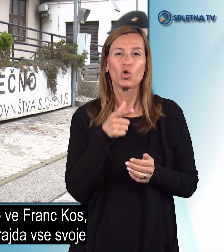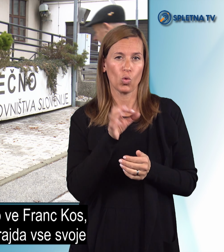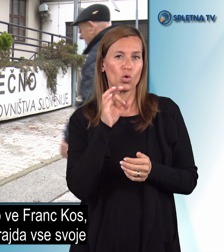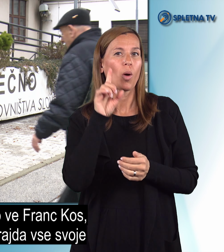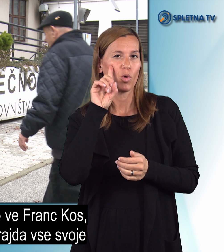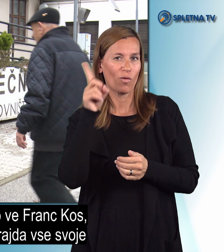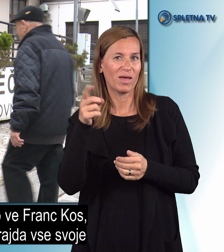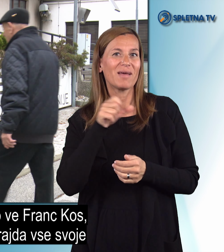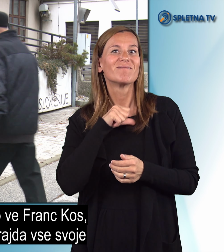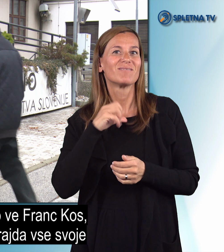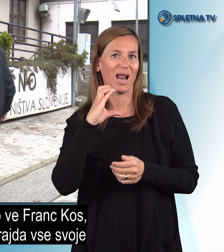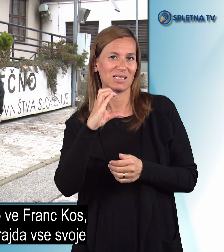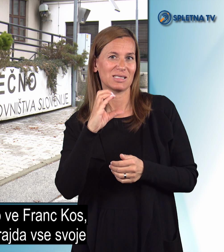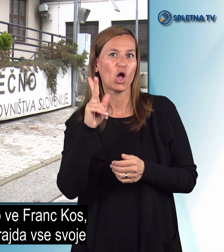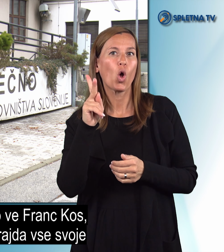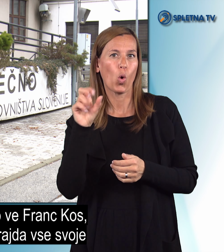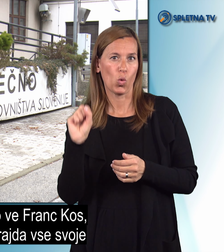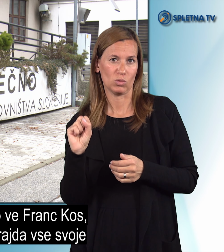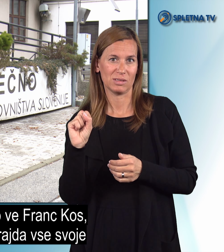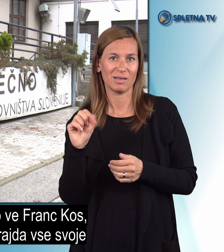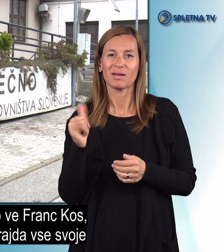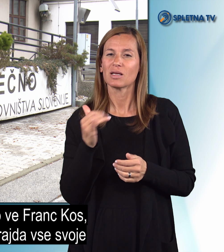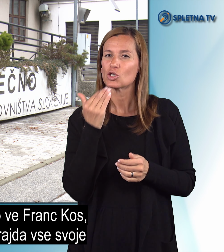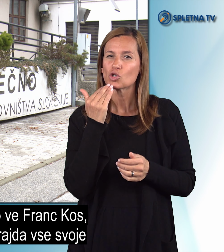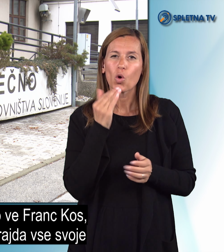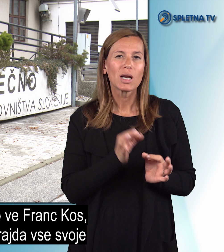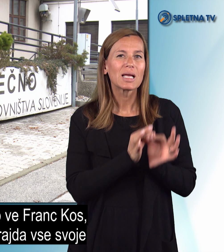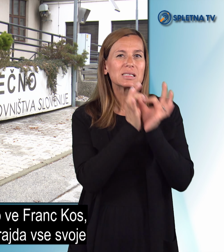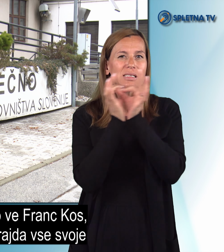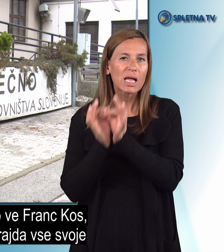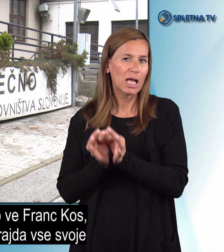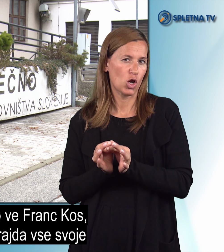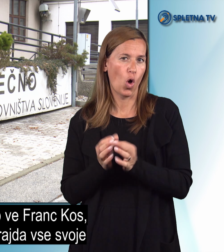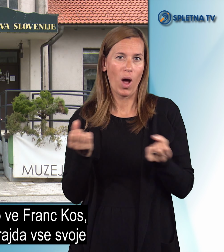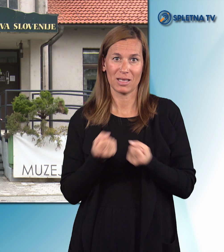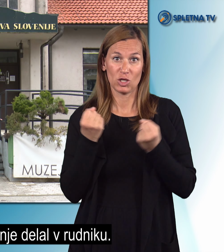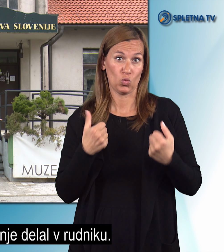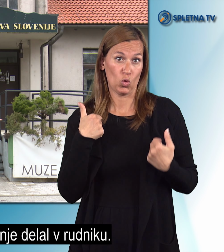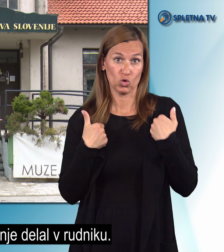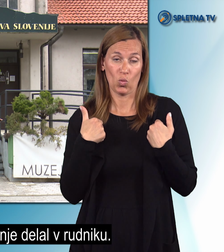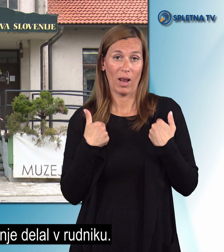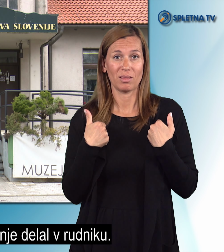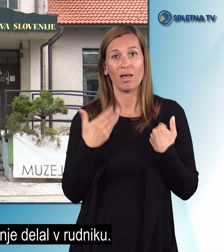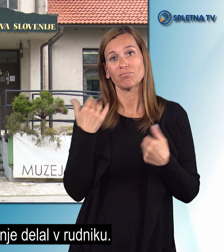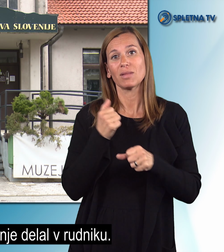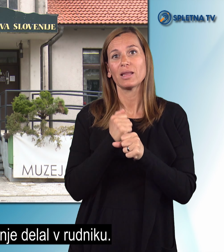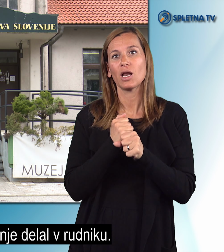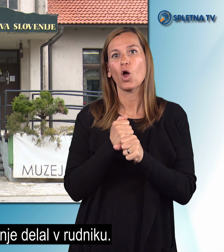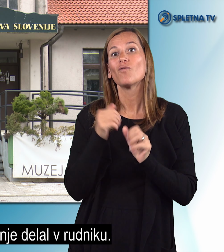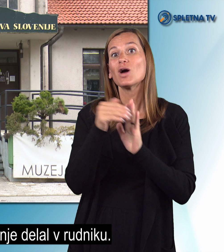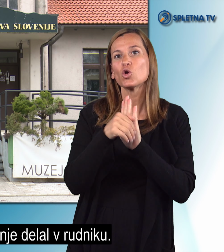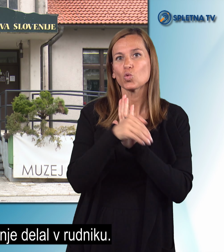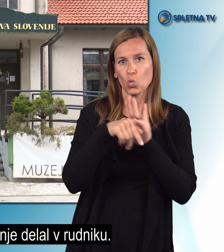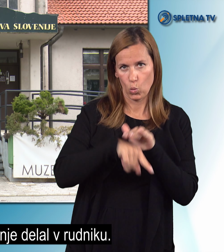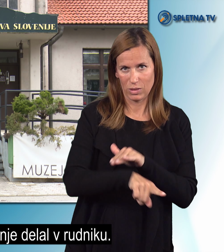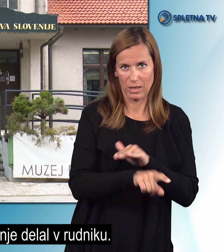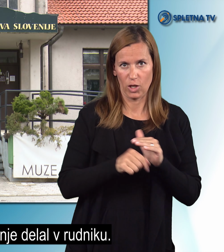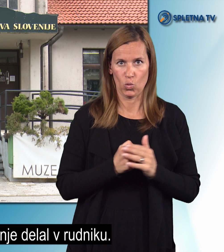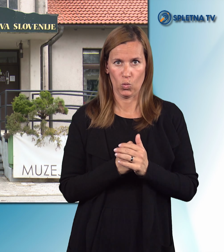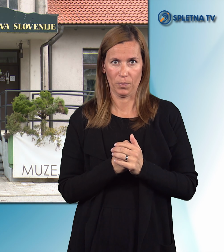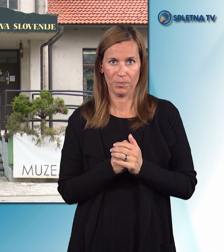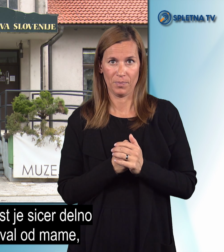dobro ve 79-letni Franc Kos, ki je skorajda vse svoje aktivno življenje delal v